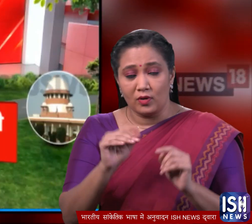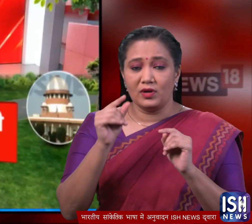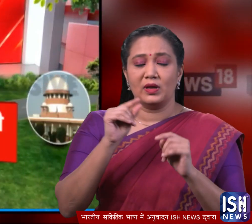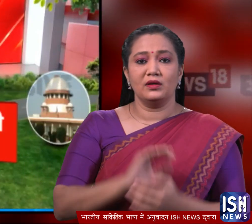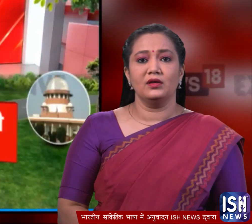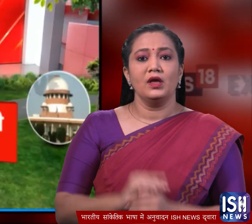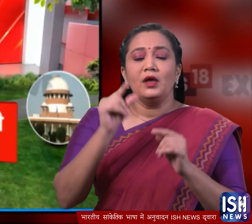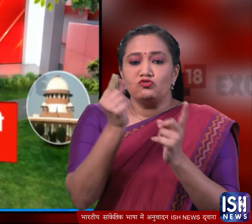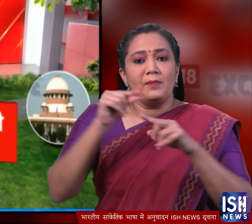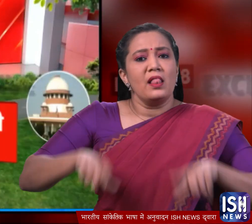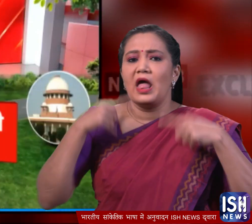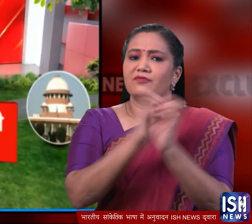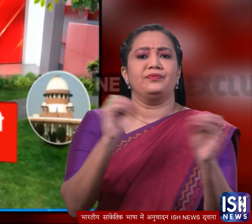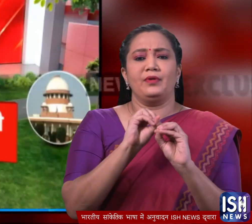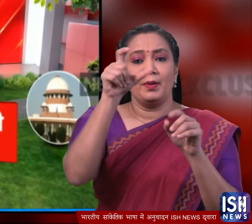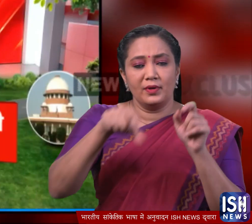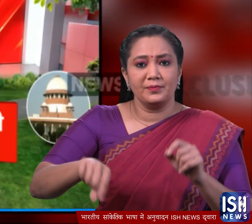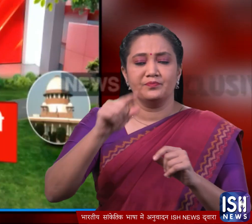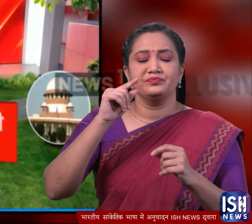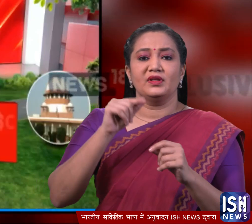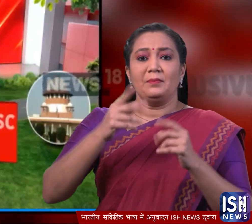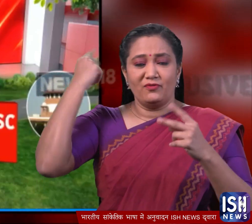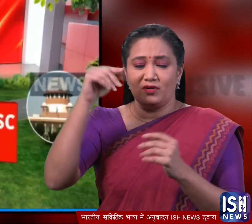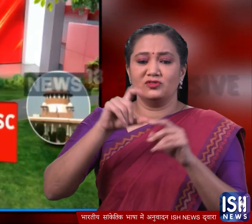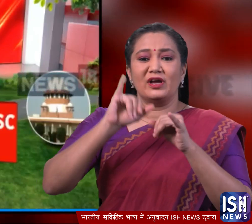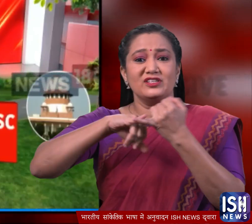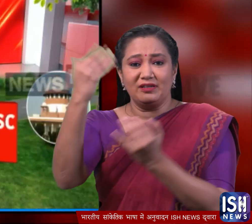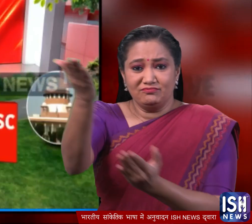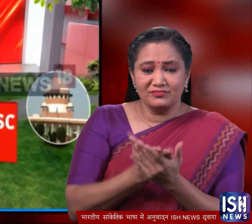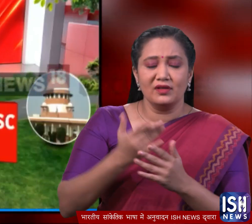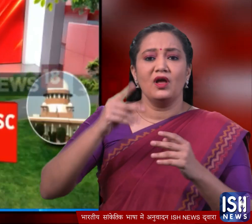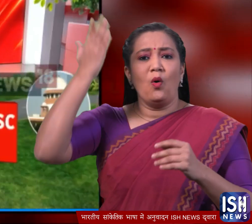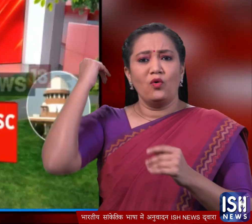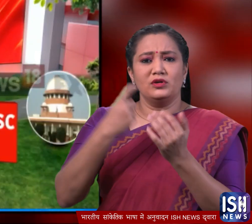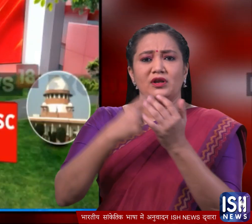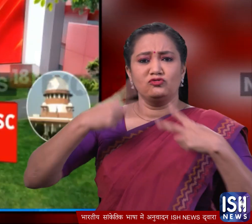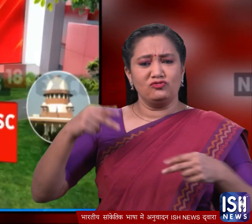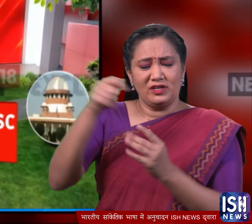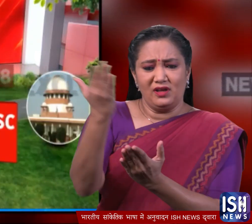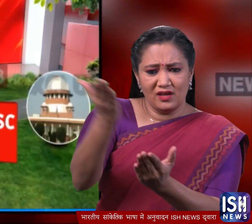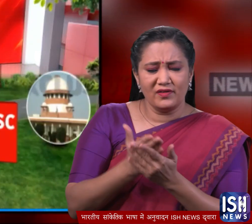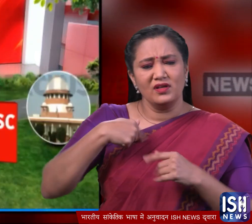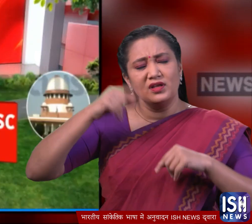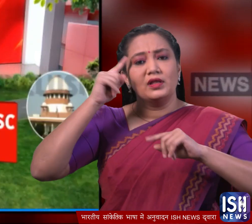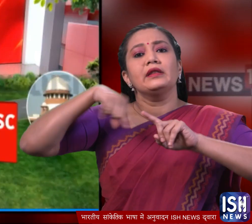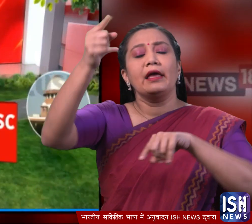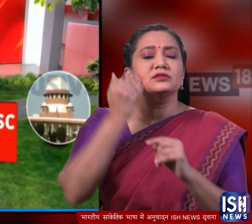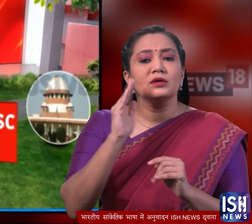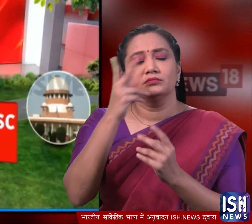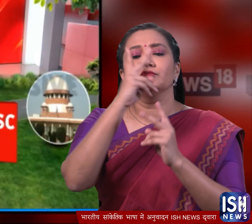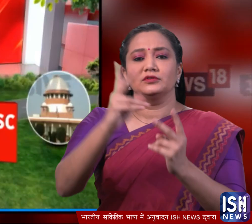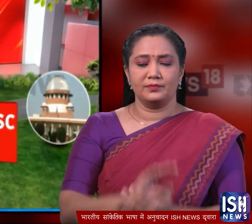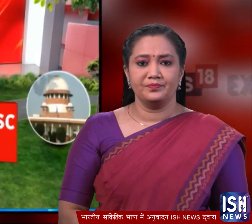कैडर के तो हैं, लेकिन यूपी के रहने वाले नहीं हैं। खबर है कि चार्जशीट दाखिल होने और रिटायर्ड जज से रिपोर्ट मिलने के बाद ही सुप्रीम कोर्ट इस मामले की अगली